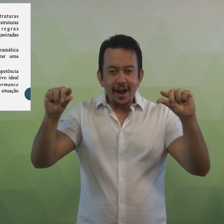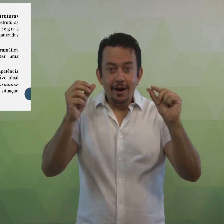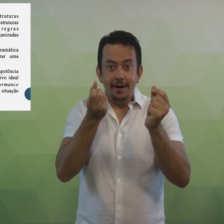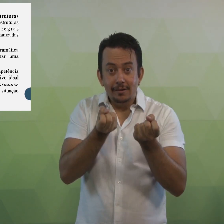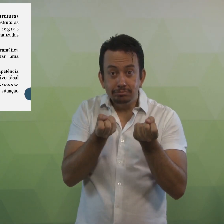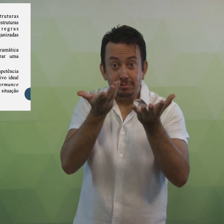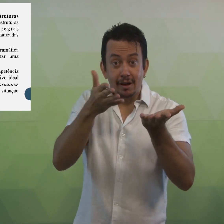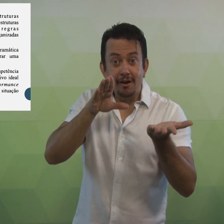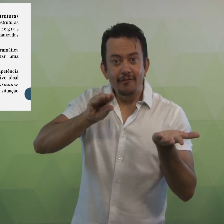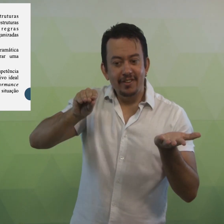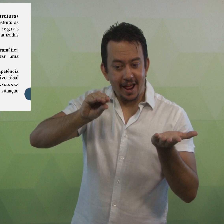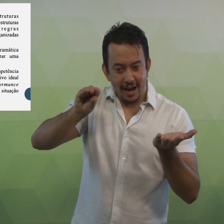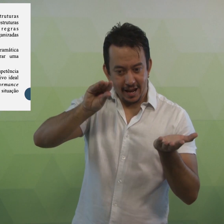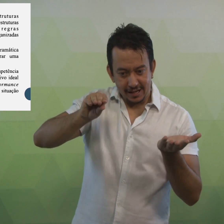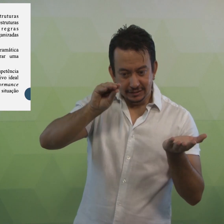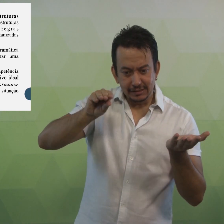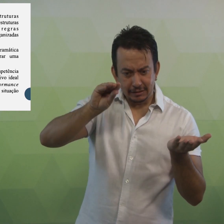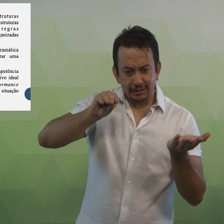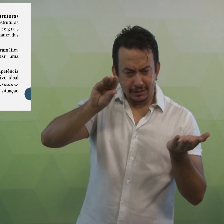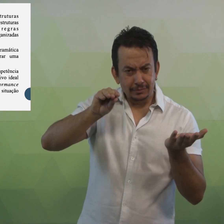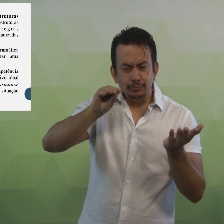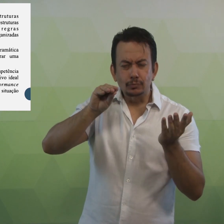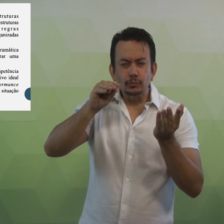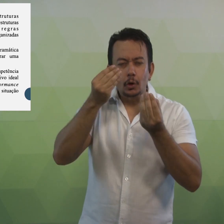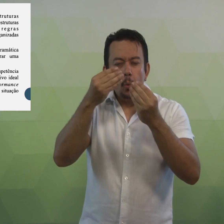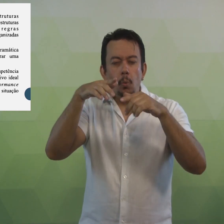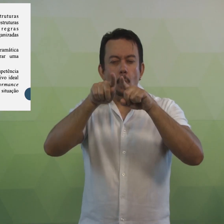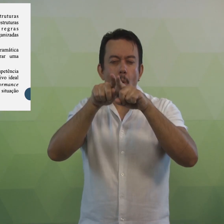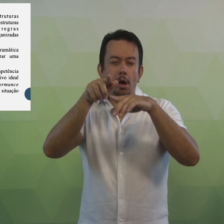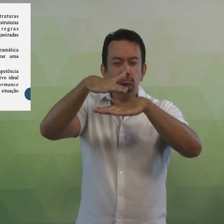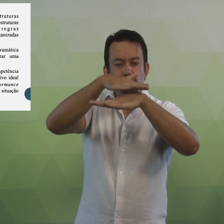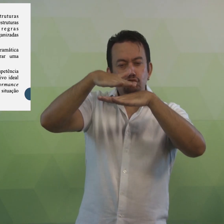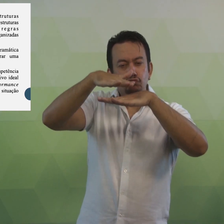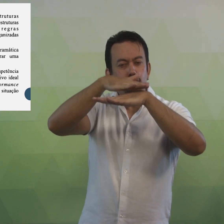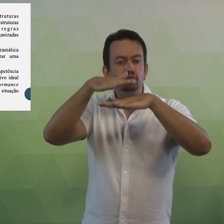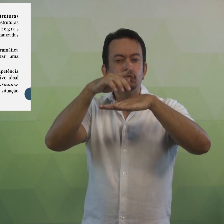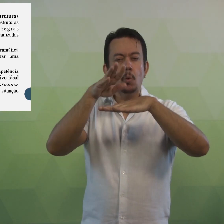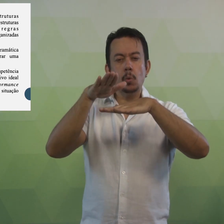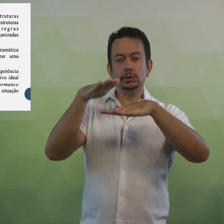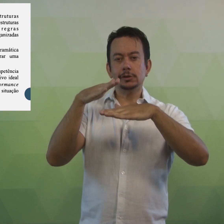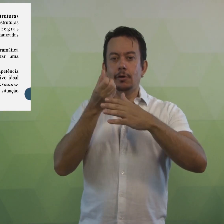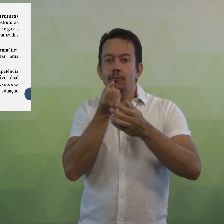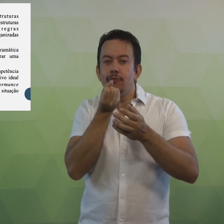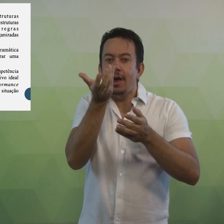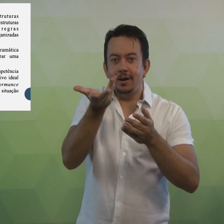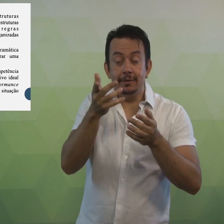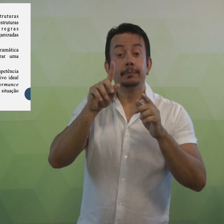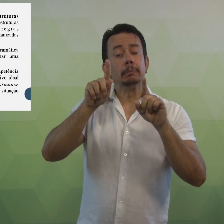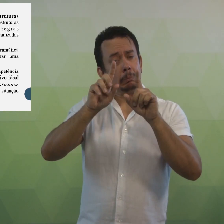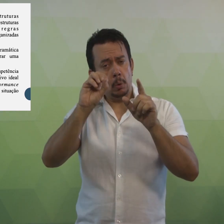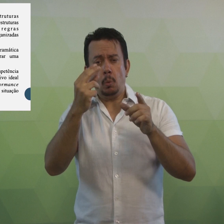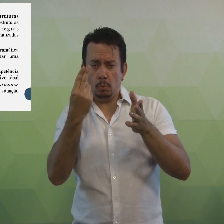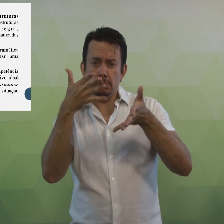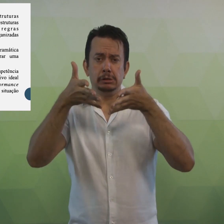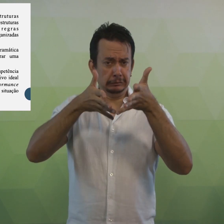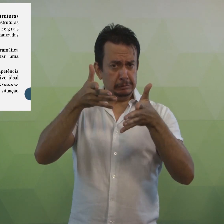Então, as sentenças faladas, a estrutura de como essas falas são criadas, o meio